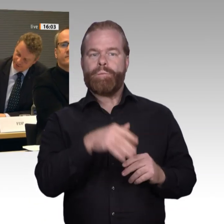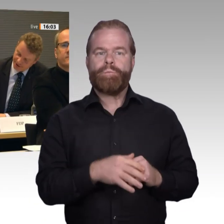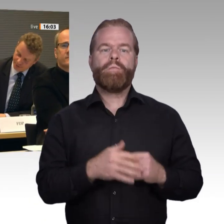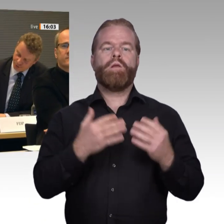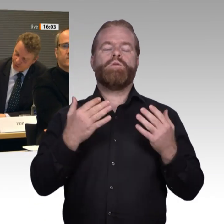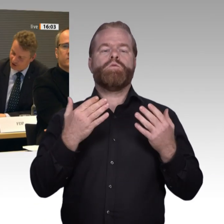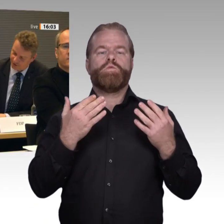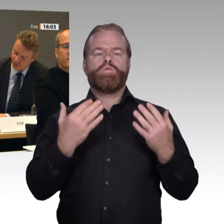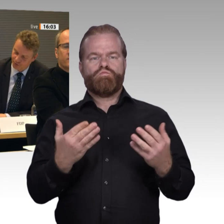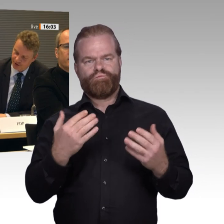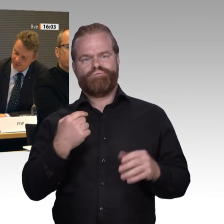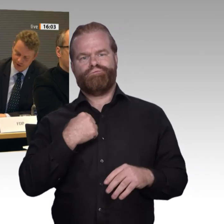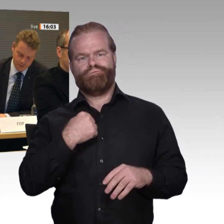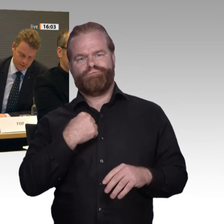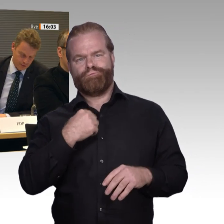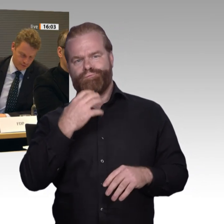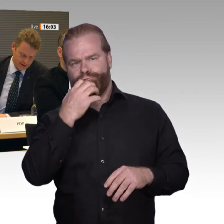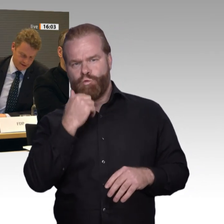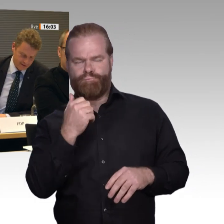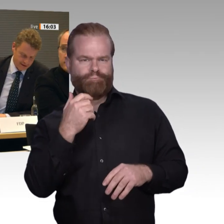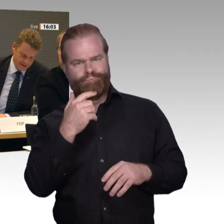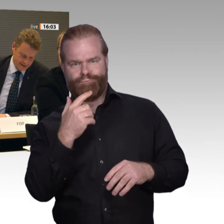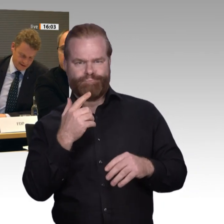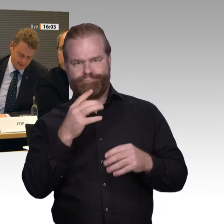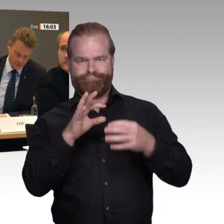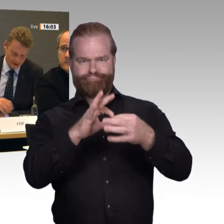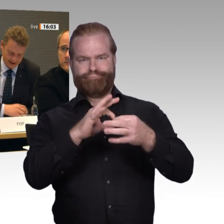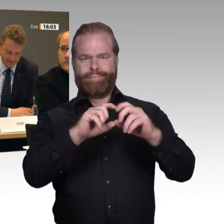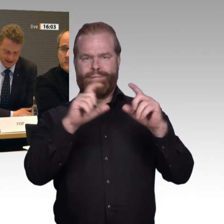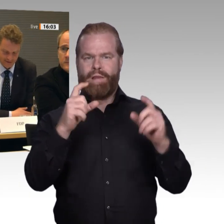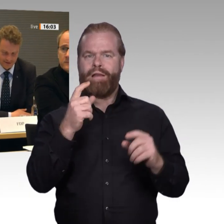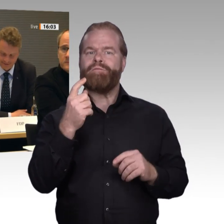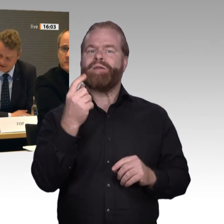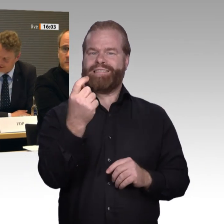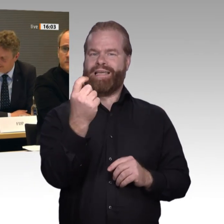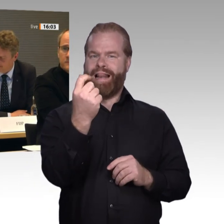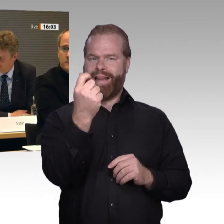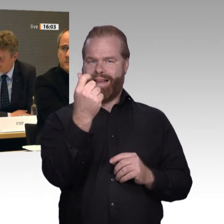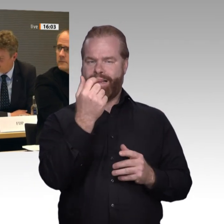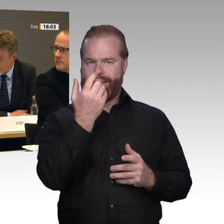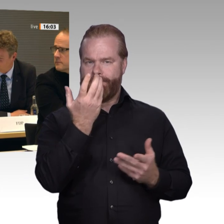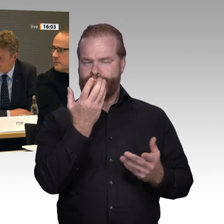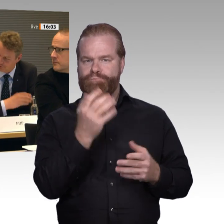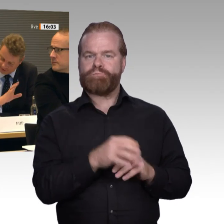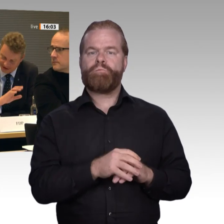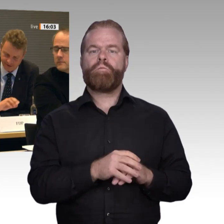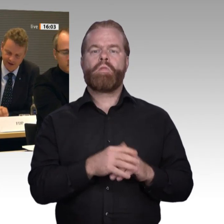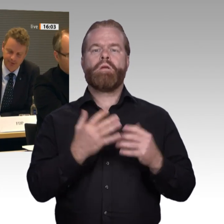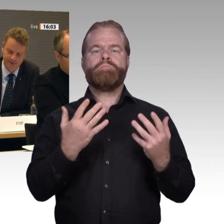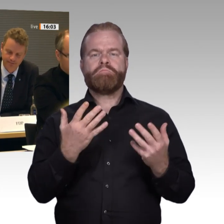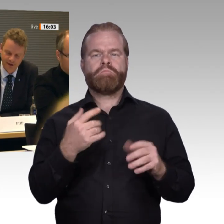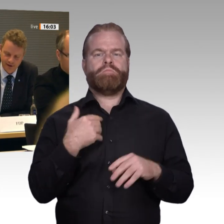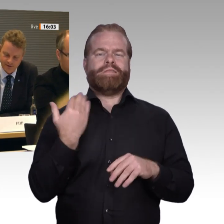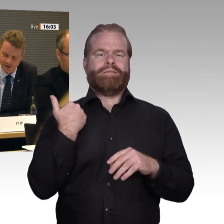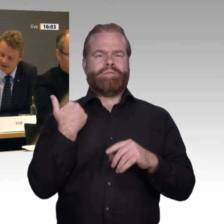Stellungnahmen ja von einem Volumen von etwa 500 Millionen Euro gelesen, die möglicherweise wegfallen. Der Gesetzentwurf sagt